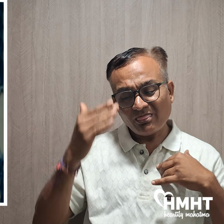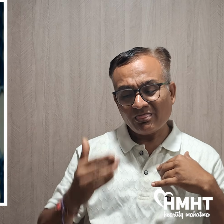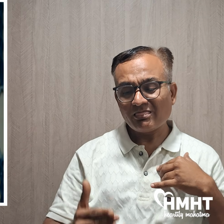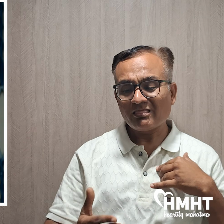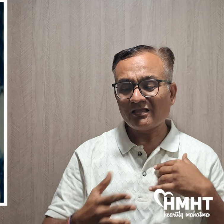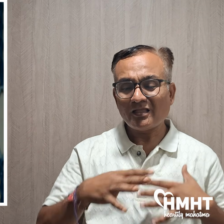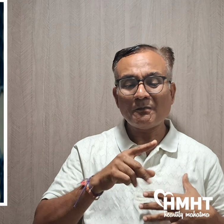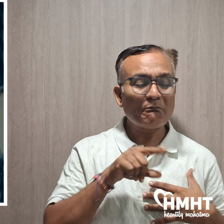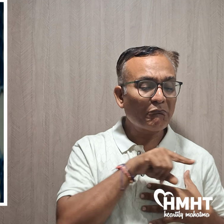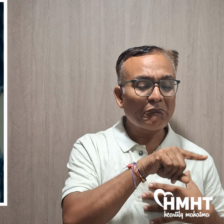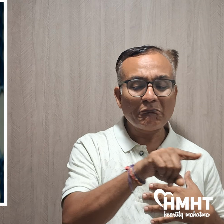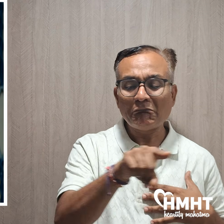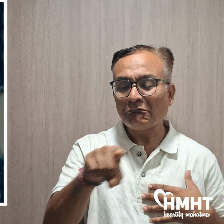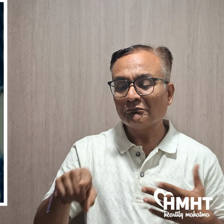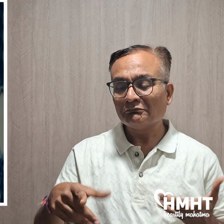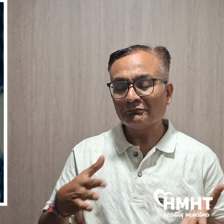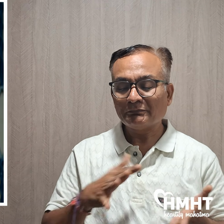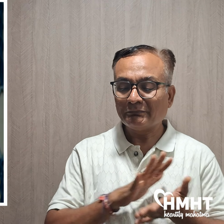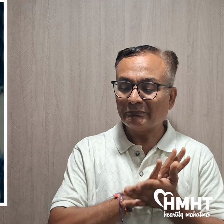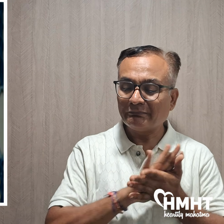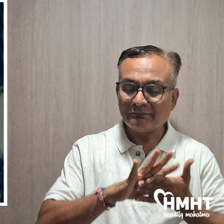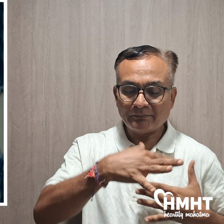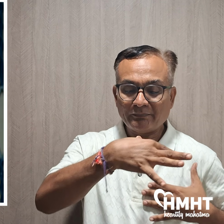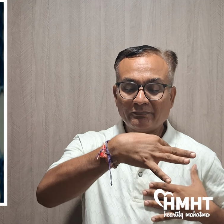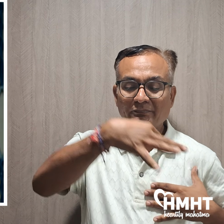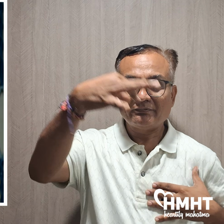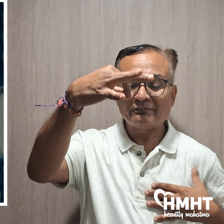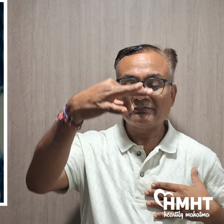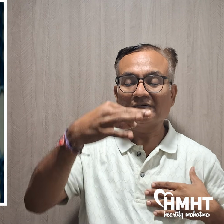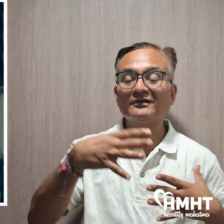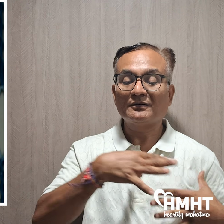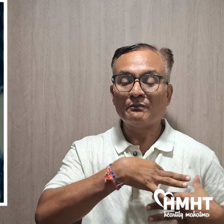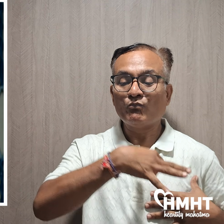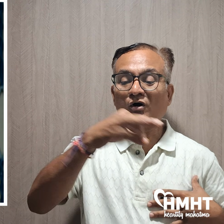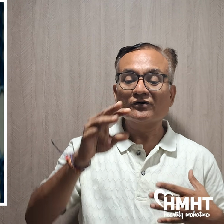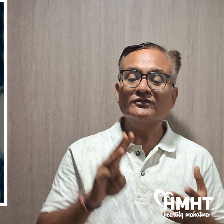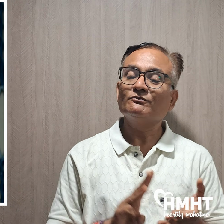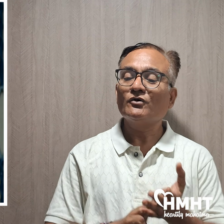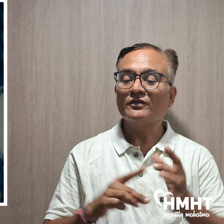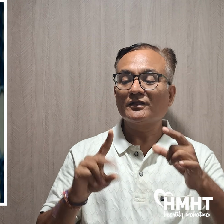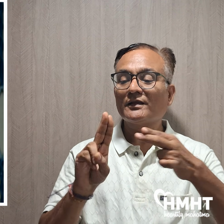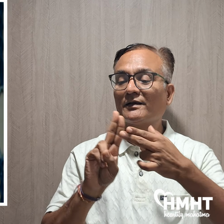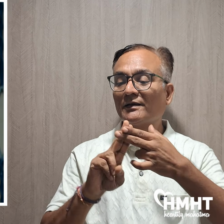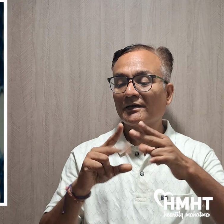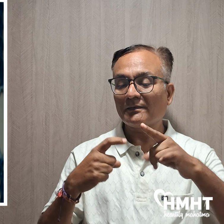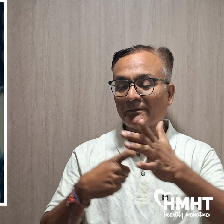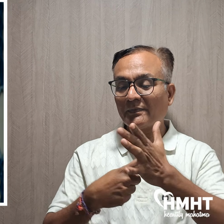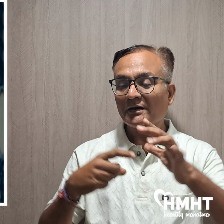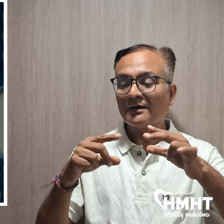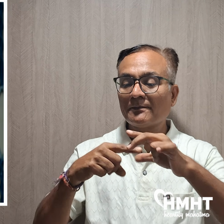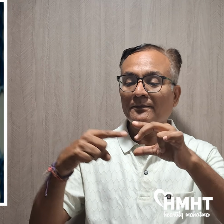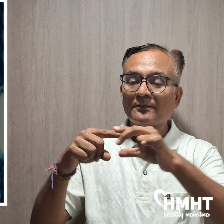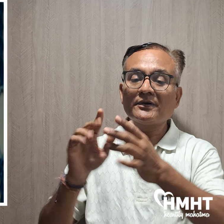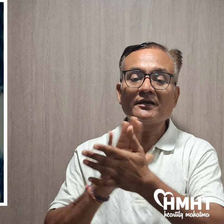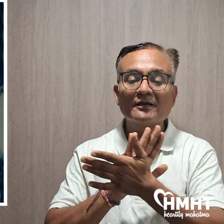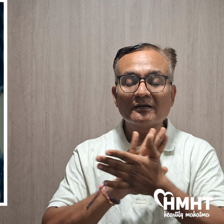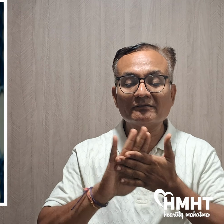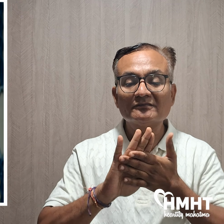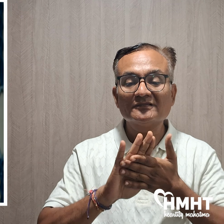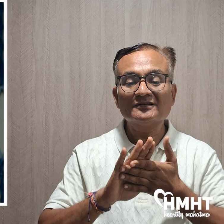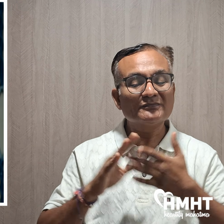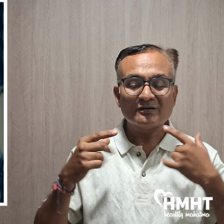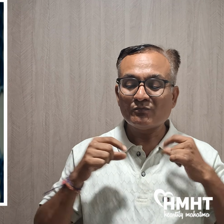અંત પૂરો થાય છે, અને મોક્ષ ગતિ એટલે મુક્ત દશા. પછી કોઈ સંસારના કર્મ,